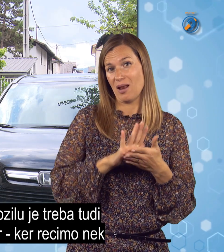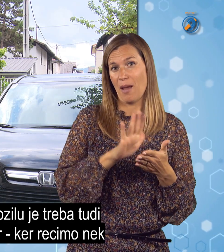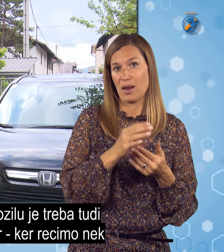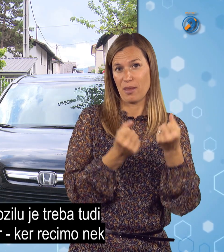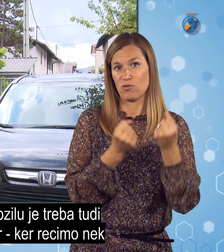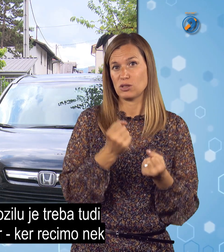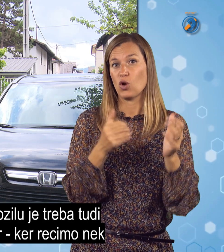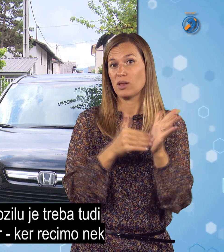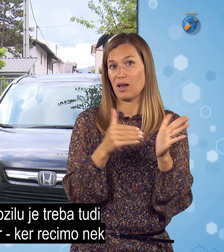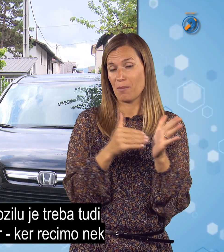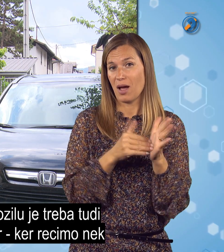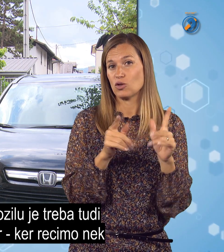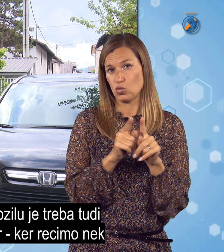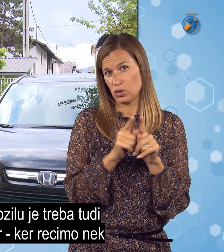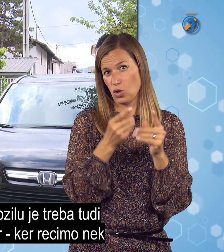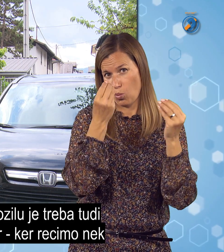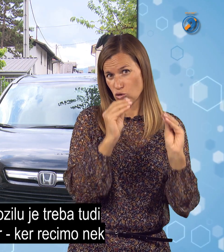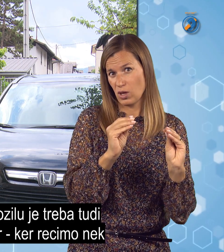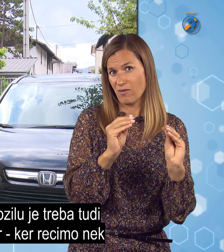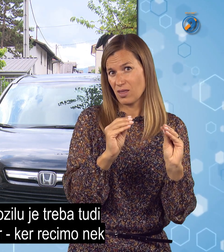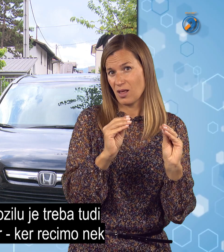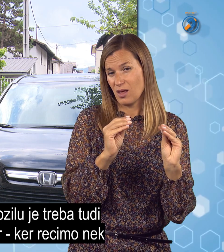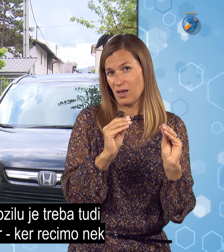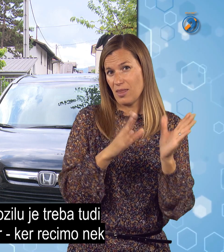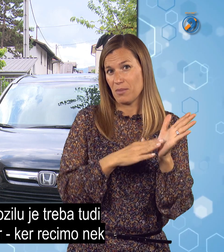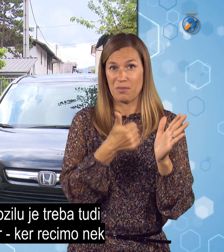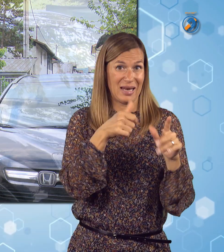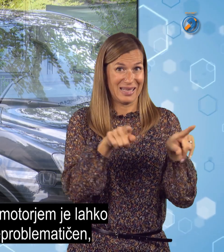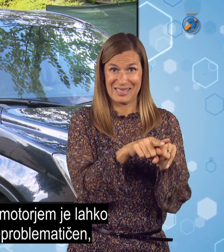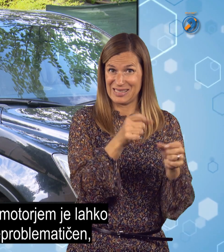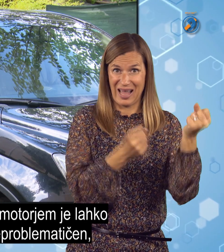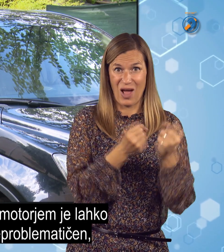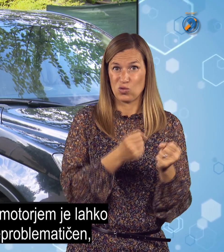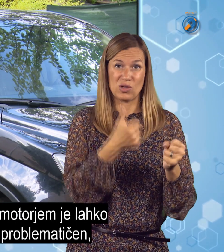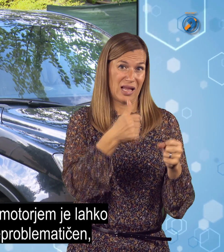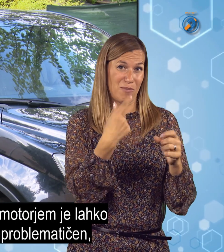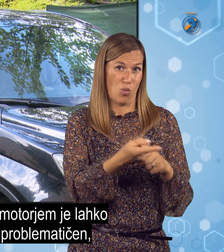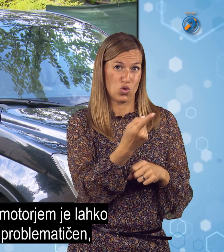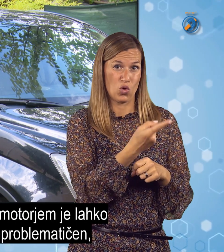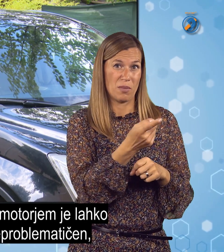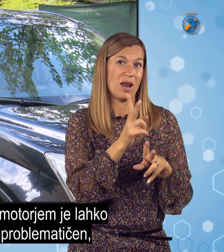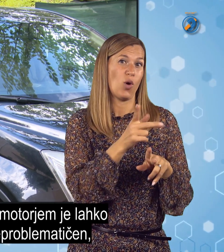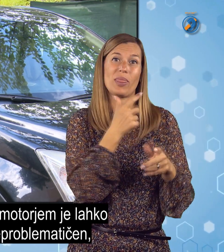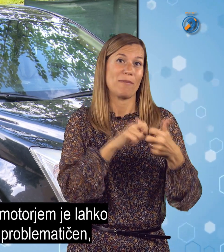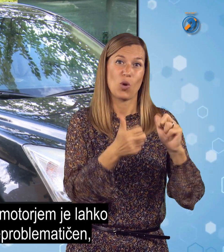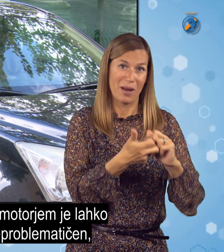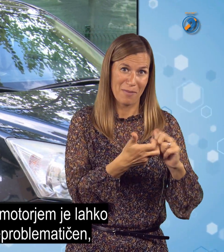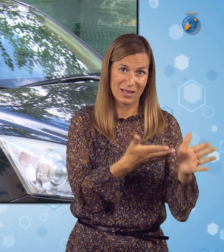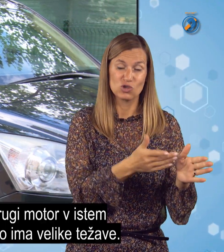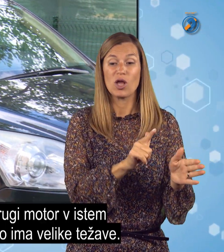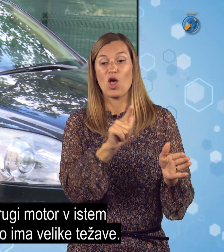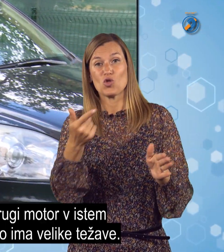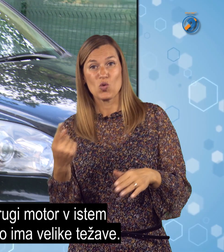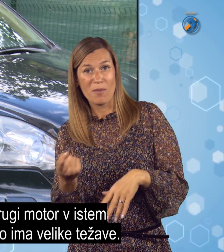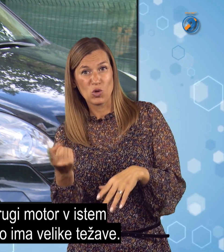Pri rabljenem vozilu je treba tudi to vzeti v ozir, ker recimo nek isti avto z nekim motorjem je lahko popolnoma neproblematičen, po